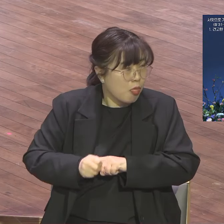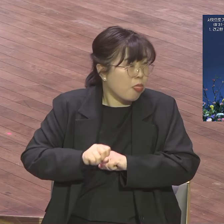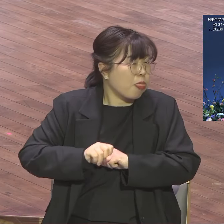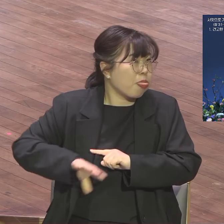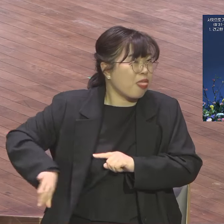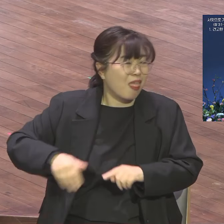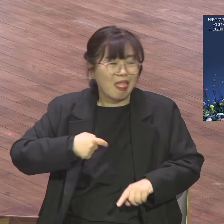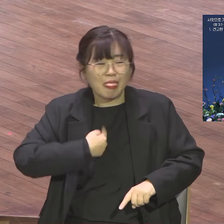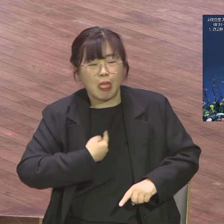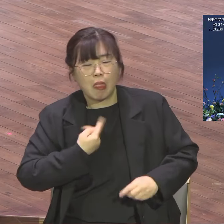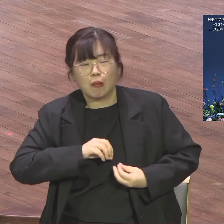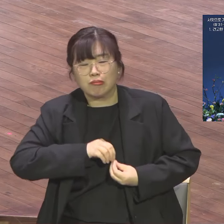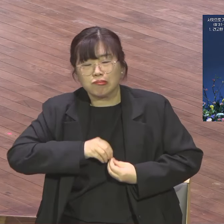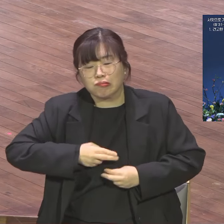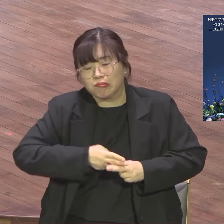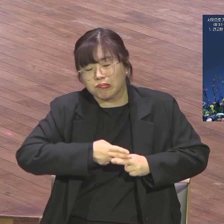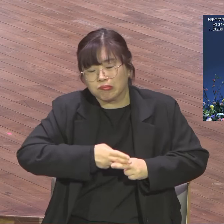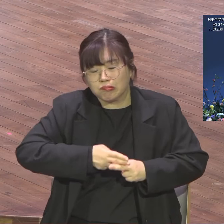그 중요한 거를